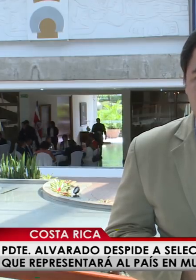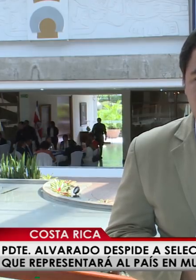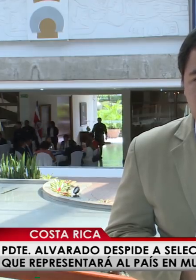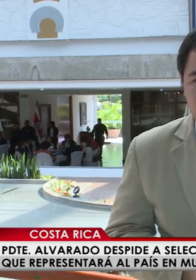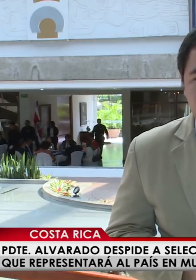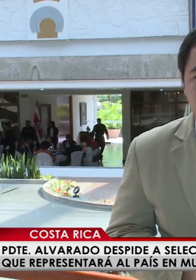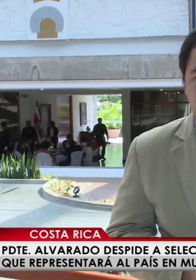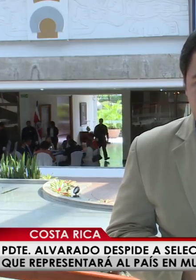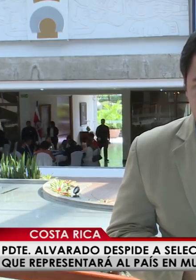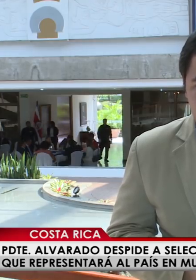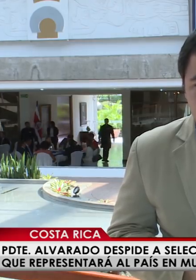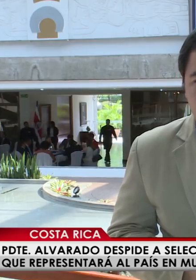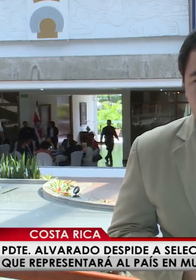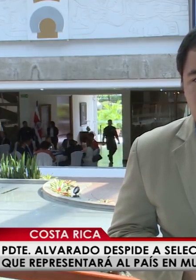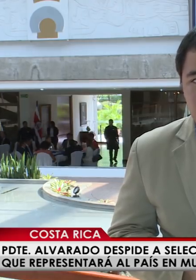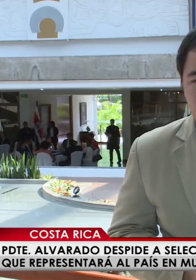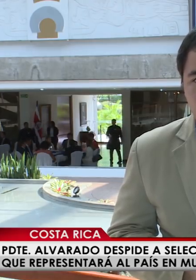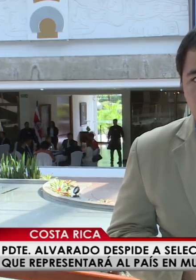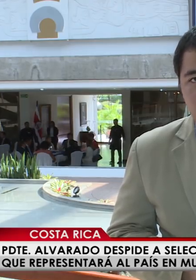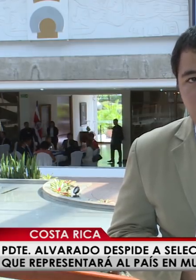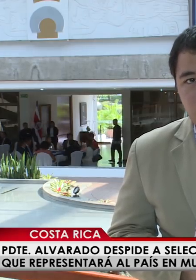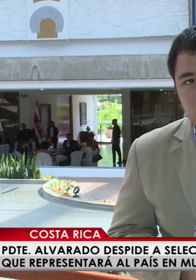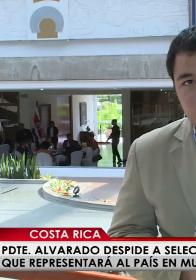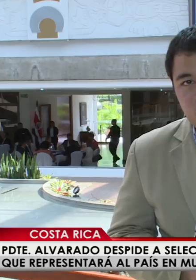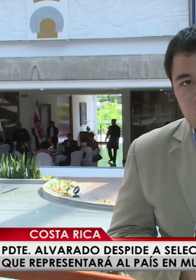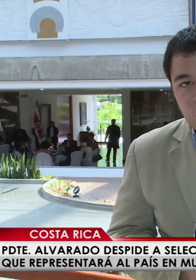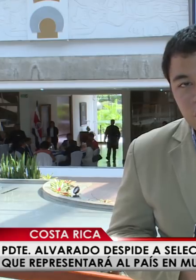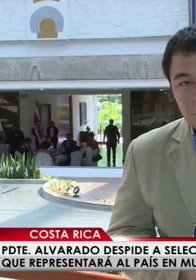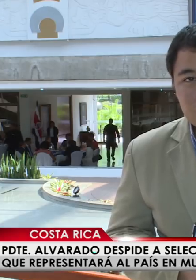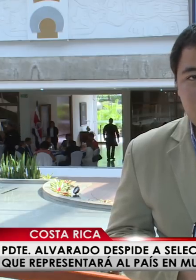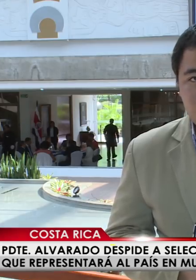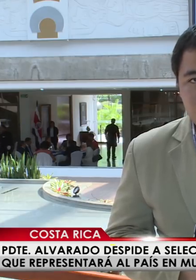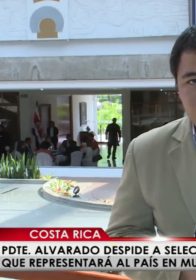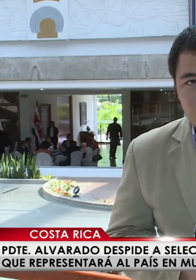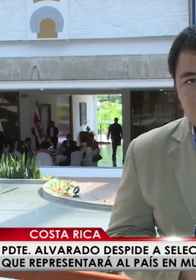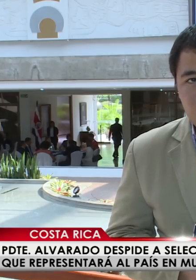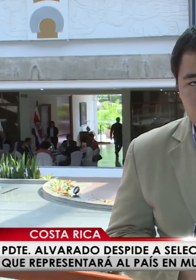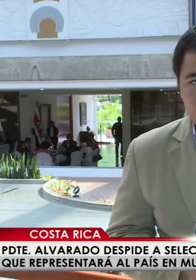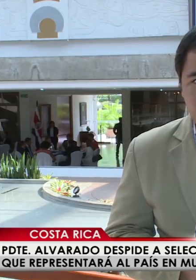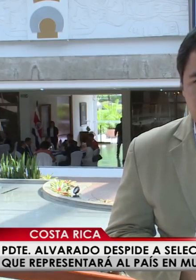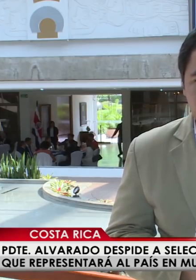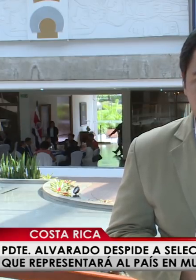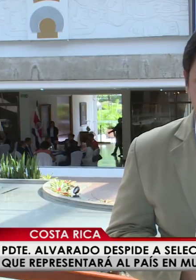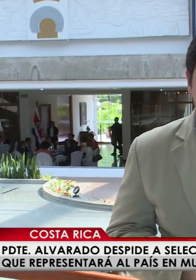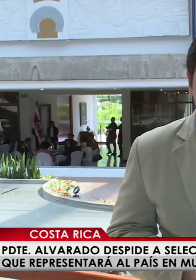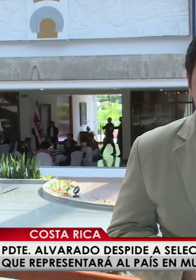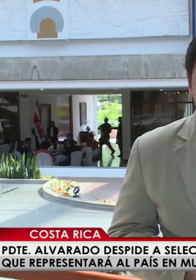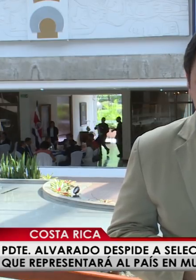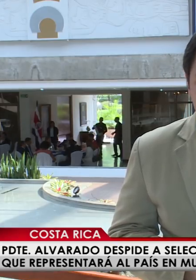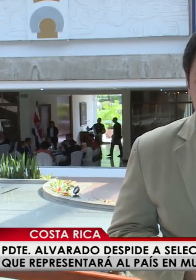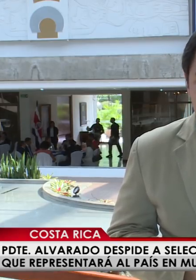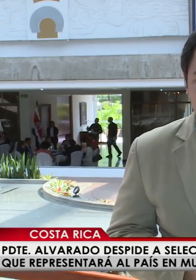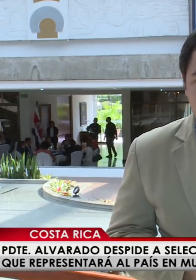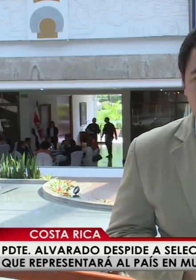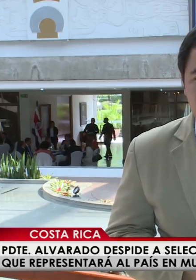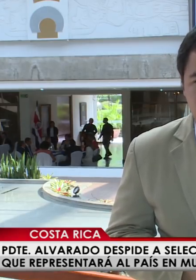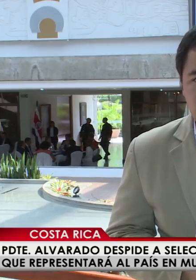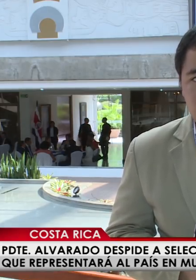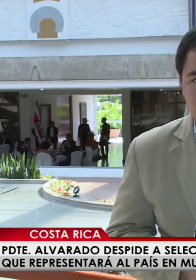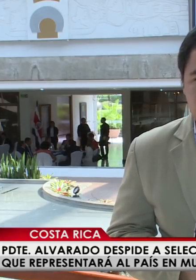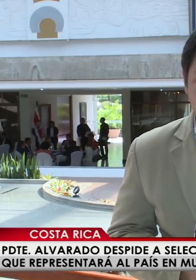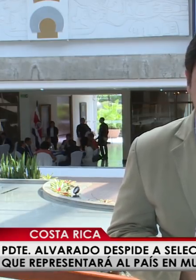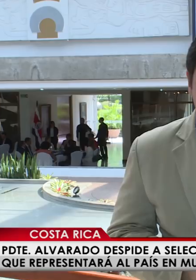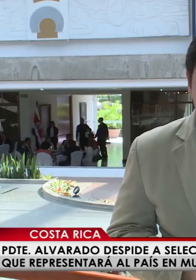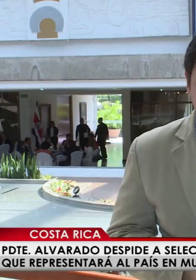Navas, donde le mandó una voz de aliento al portero Loris Karius del Liverpool, que cometió muchos errores en esa final y